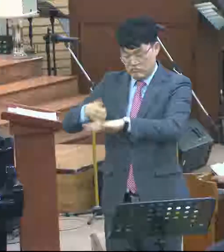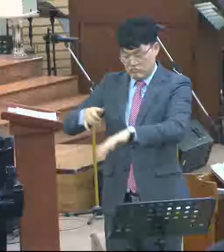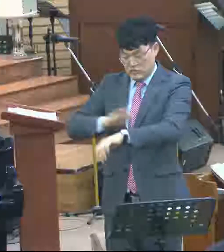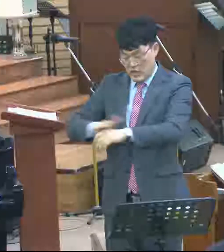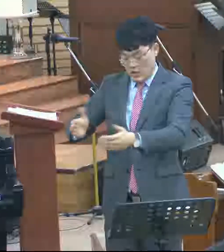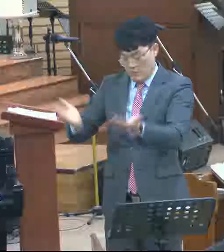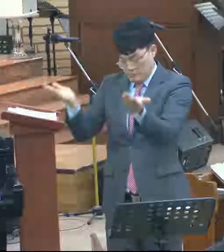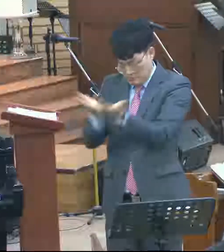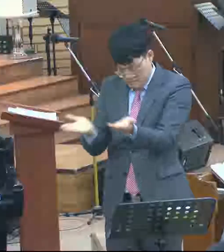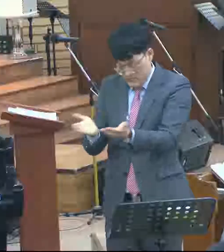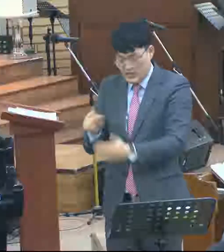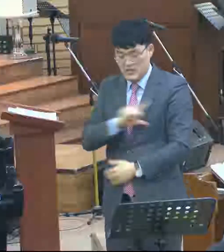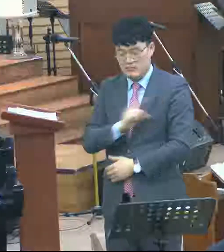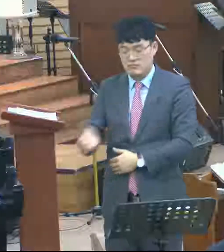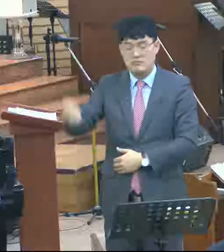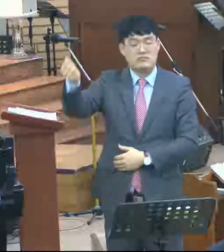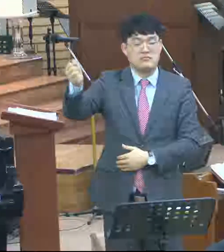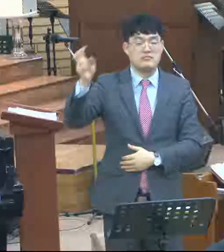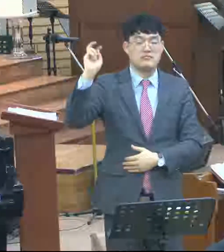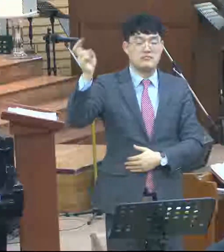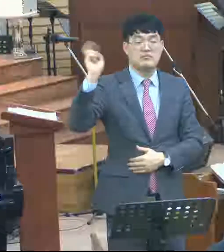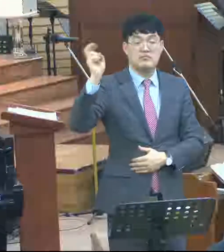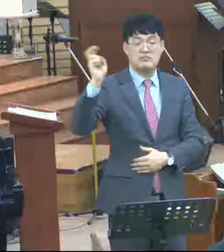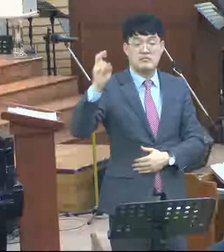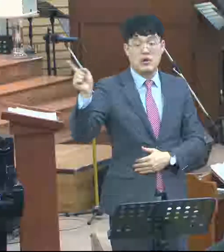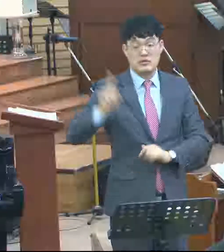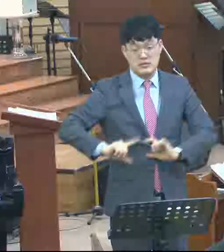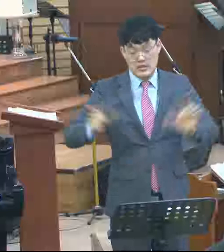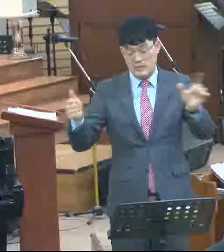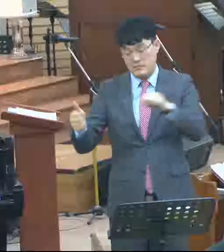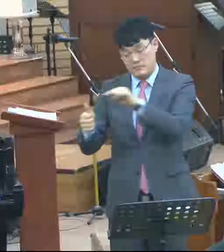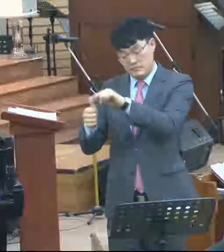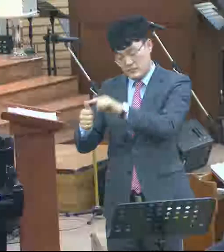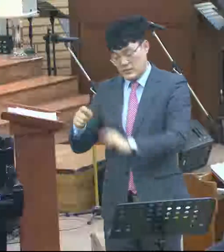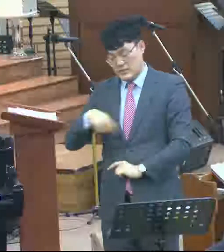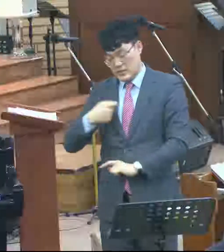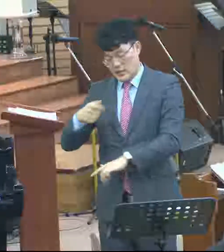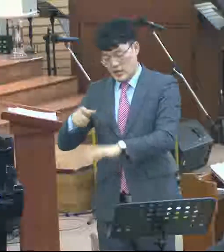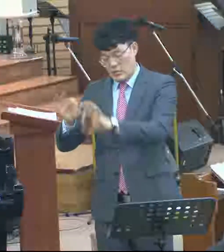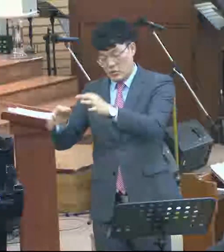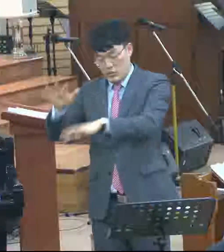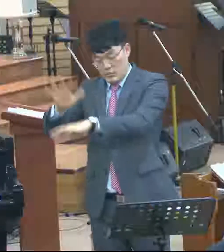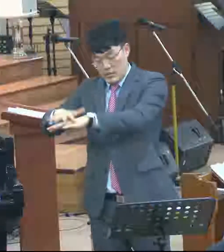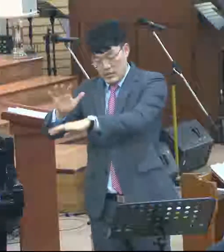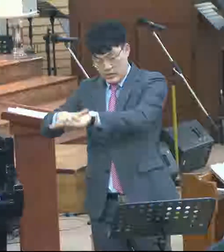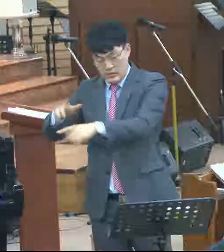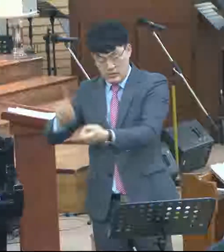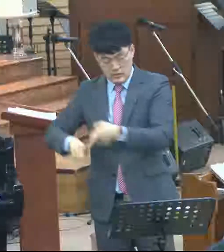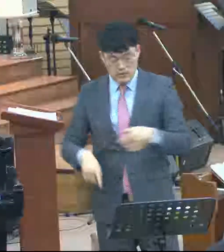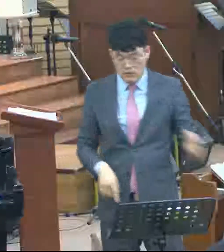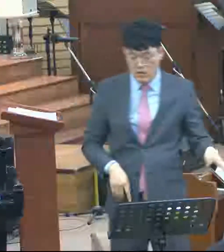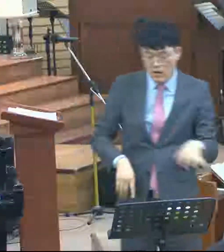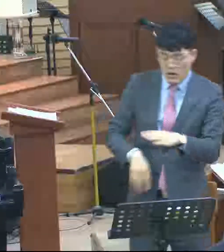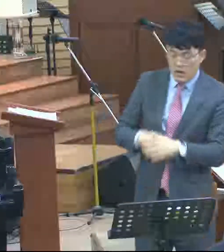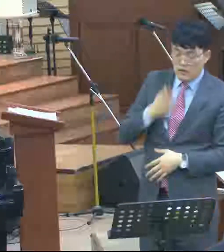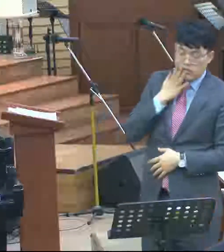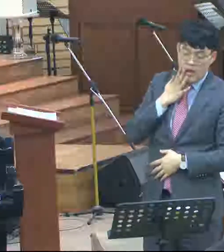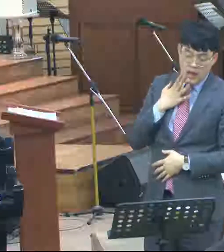날 나봇은 자기의 포도원을 탐내면서 포도원을 받든지 아니면 돈을 받고 팔든지